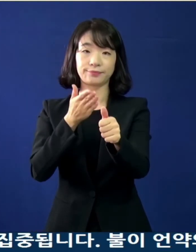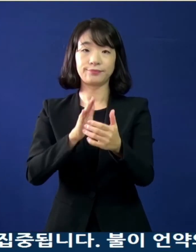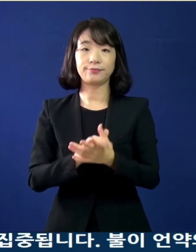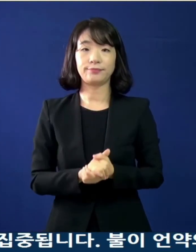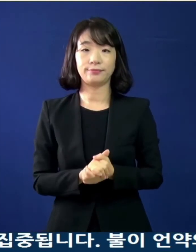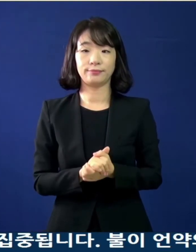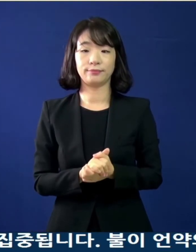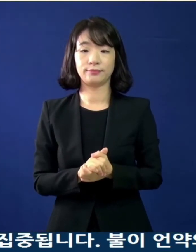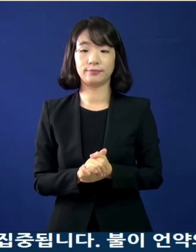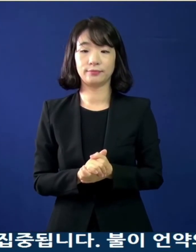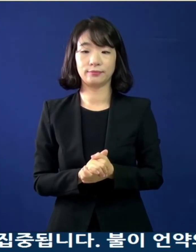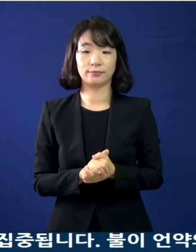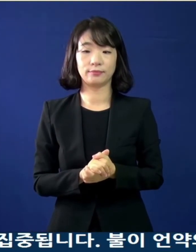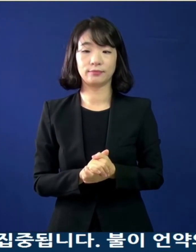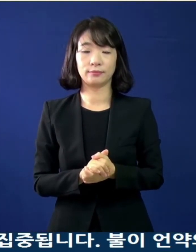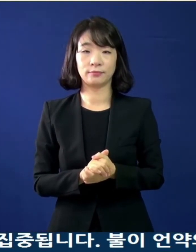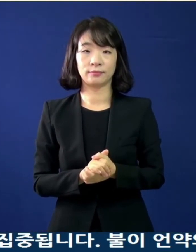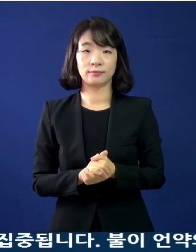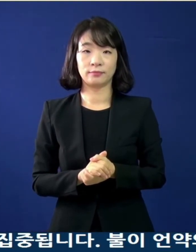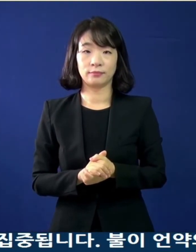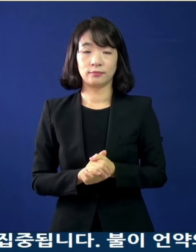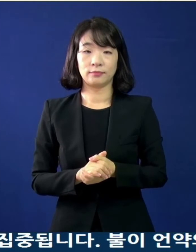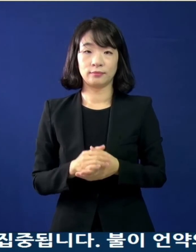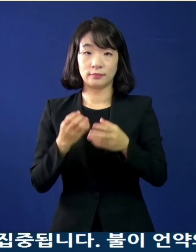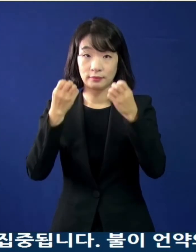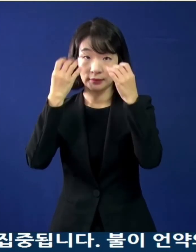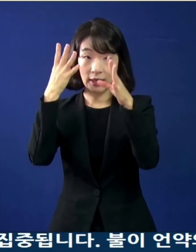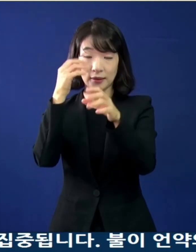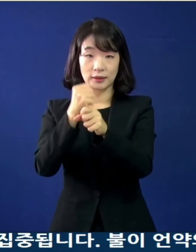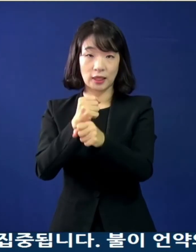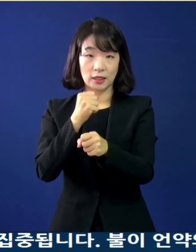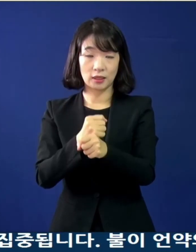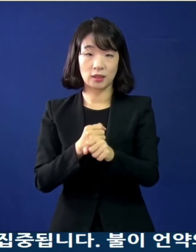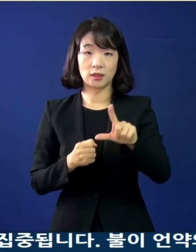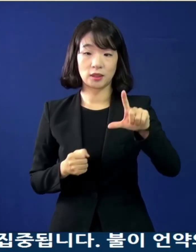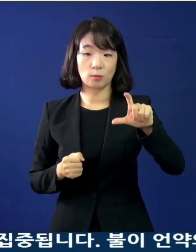아브라함과 하나님이 언약을 맺고 있는데,